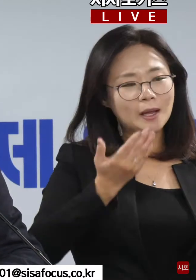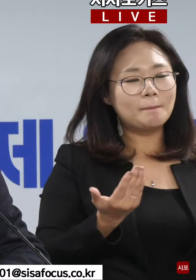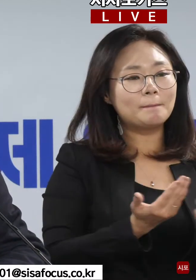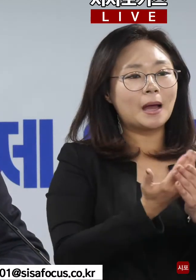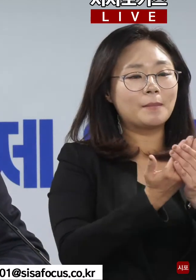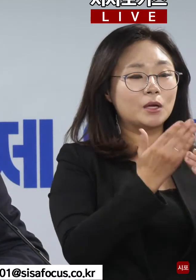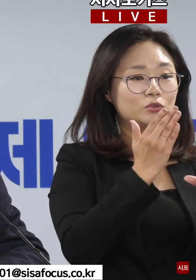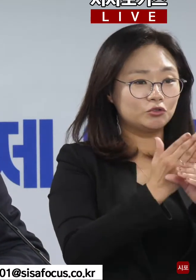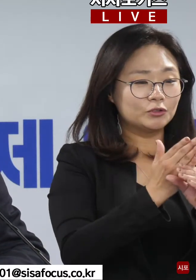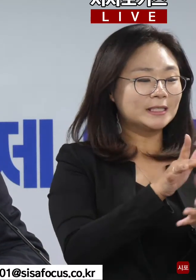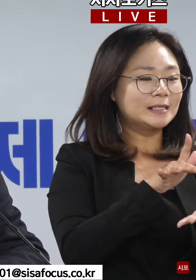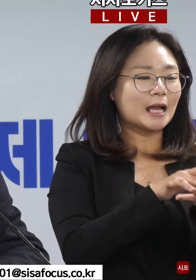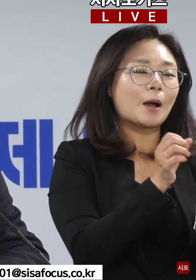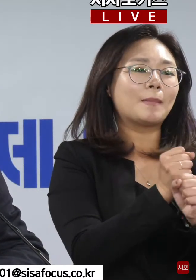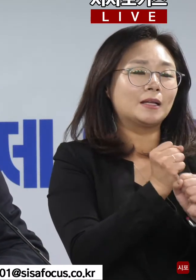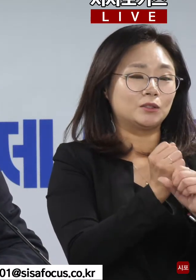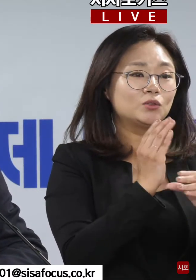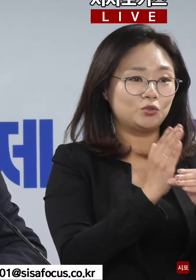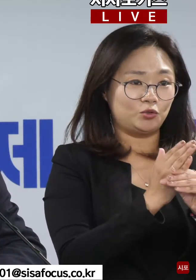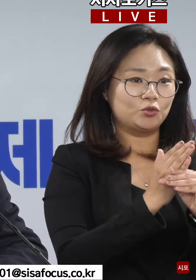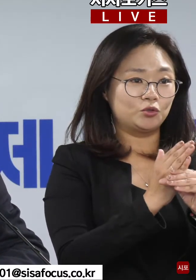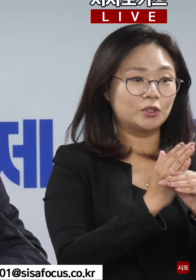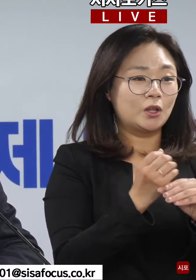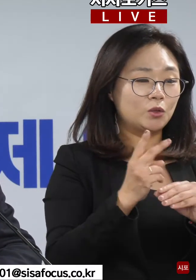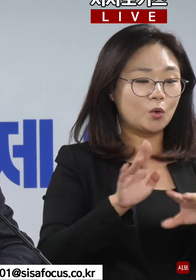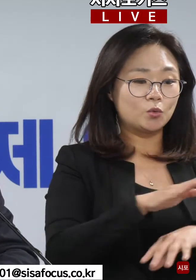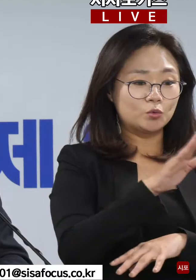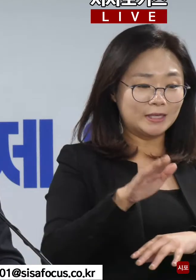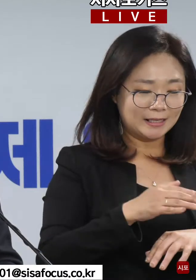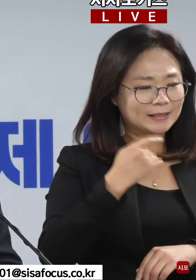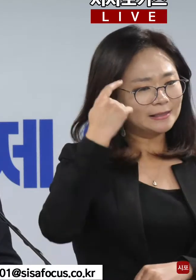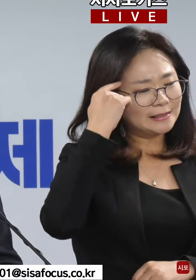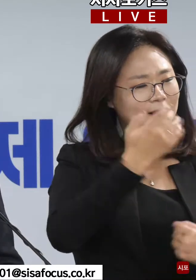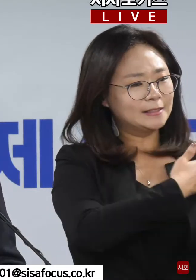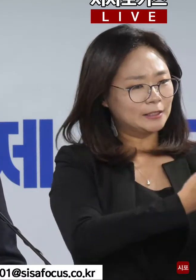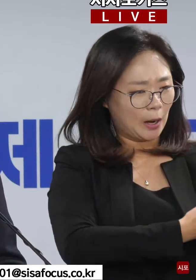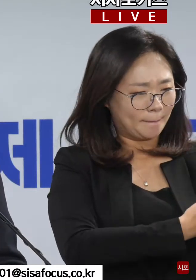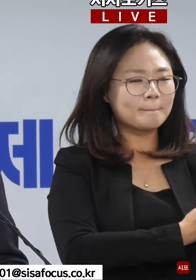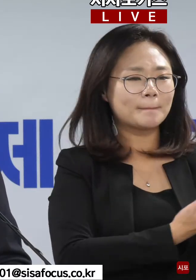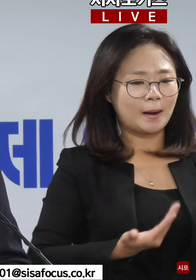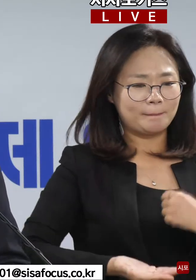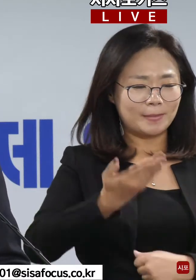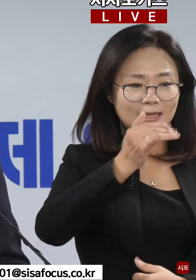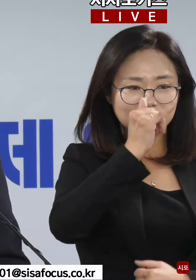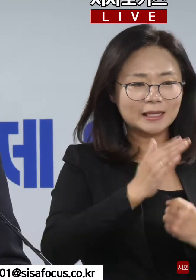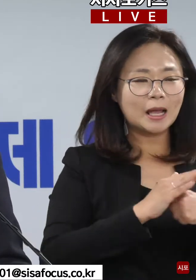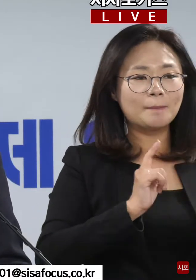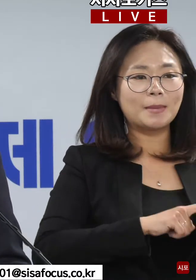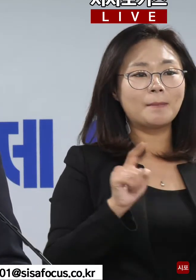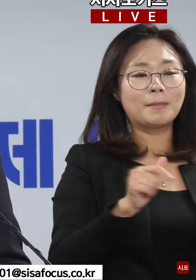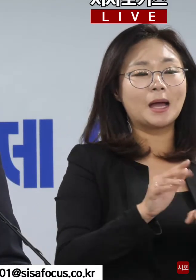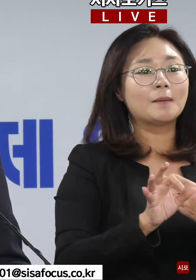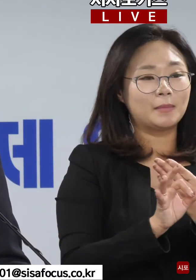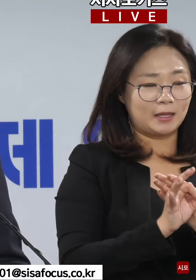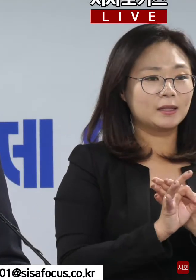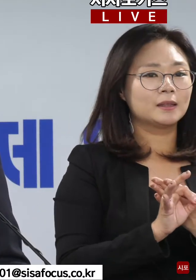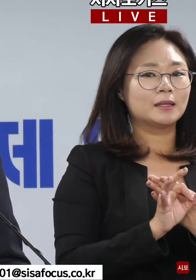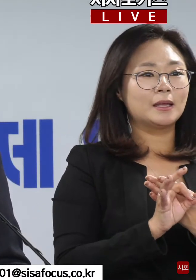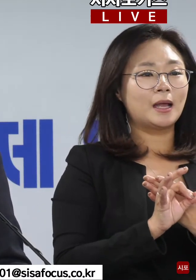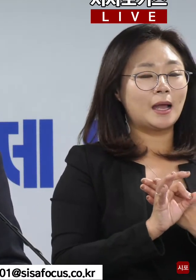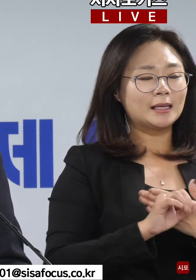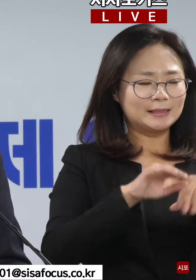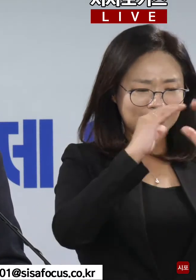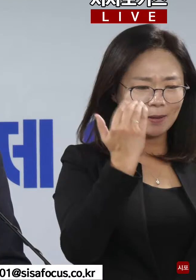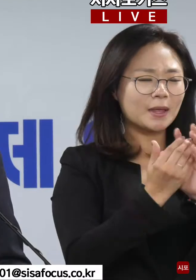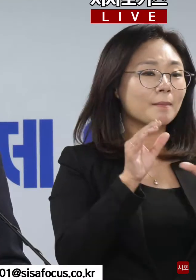있고 치료약은 또 개발되고 있고 또 우리의 대응 능력도 커져가기 때문에 최대한 빠른 시간 내에 이